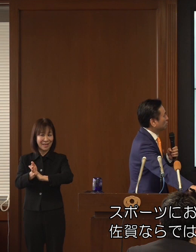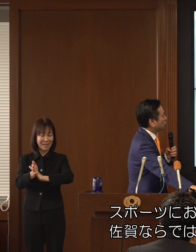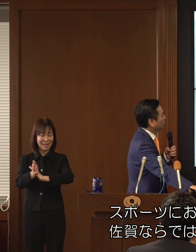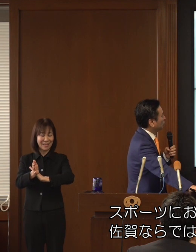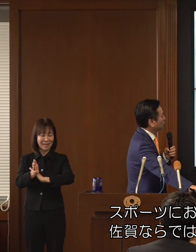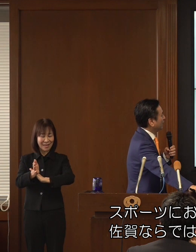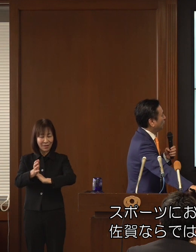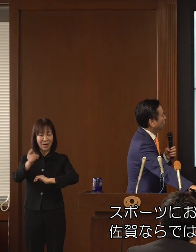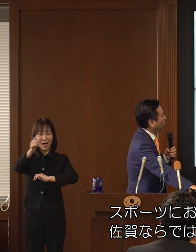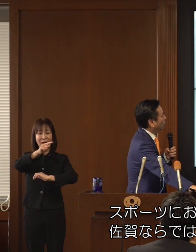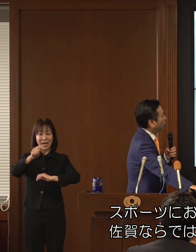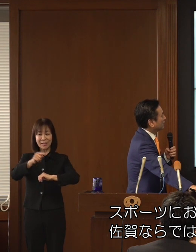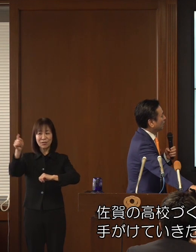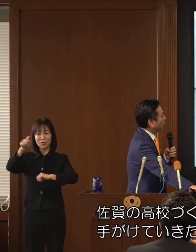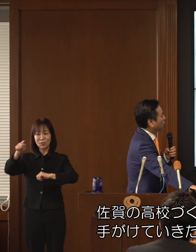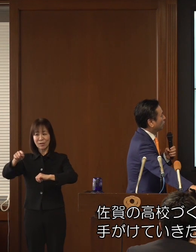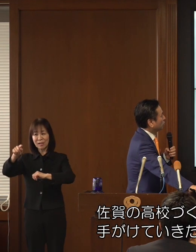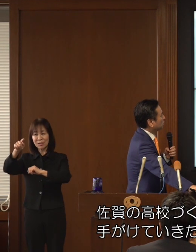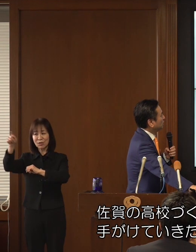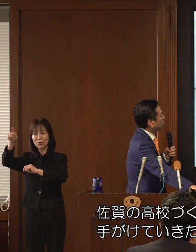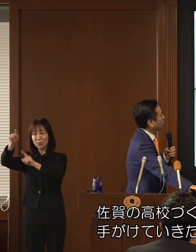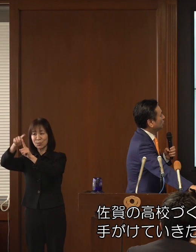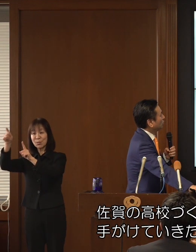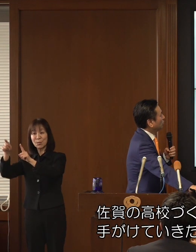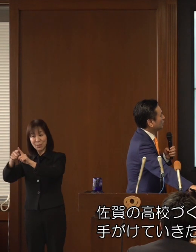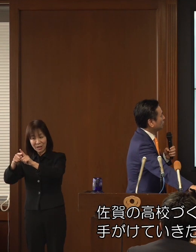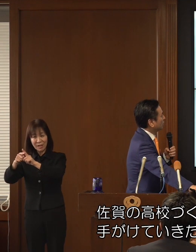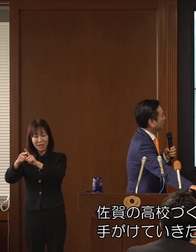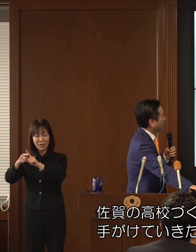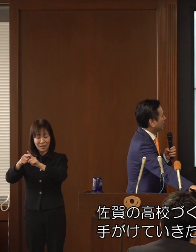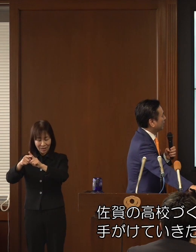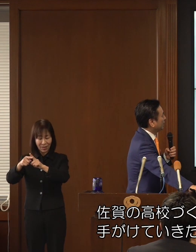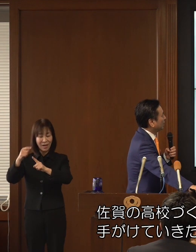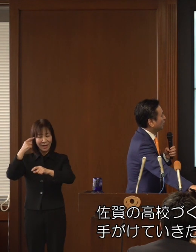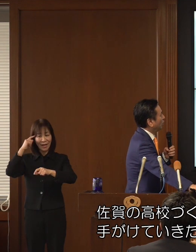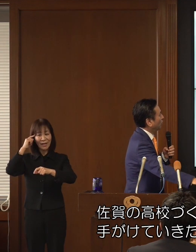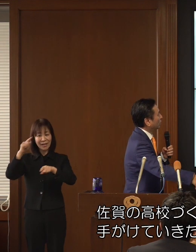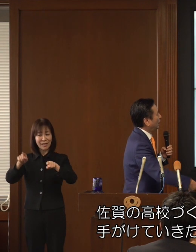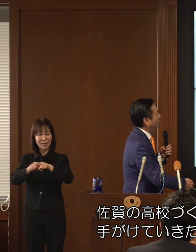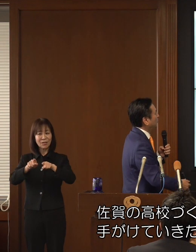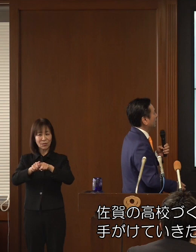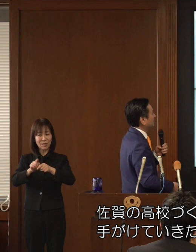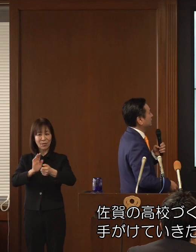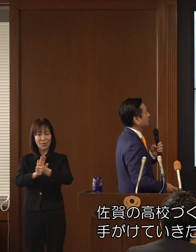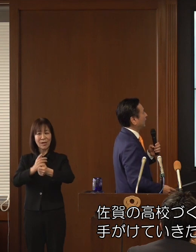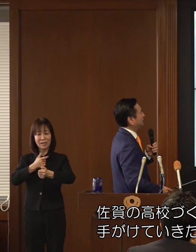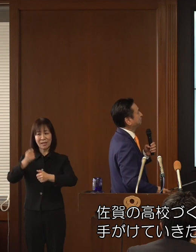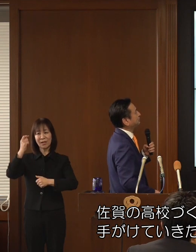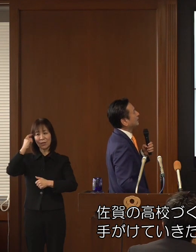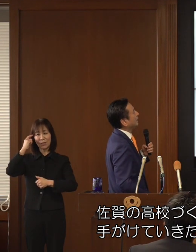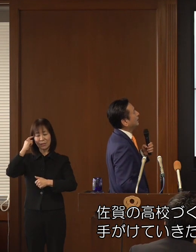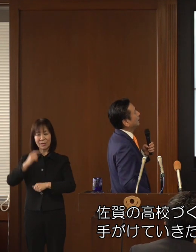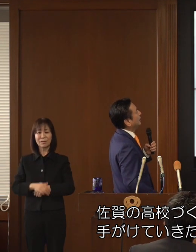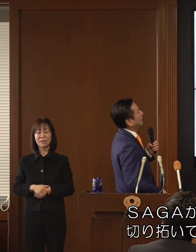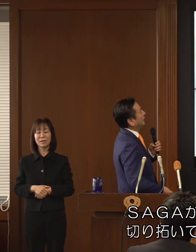SSP 構想の上での佐賀の高校づくりというものも一緒になって手掛けていきたいと思っております。